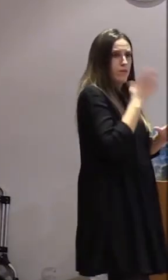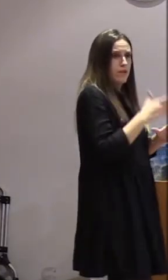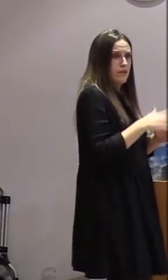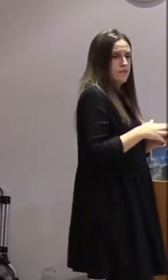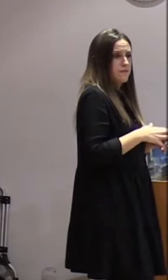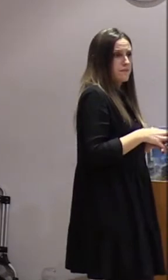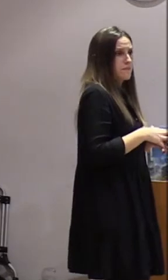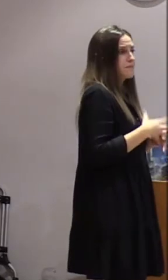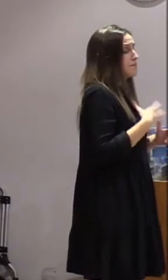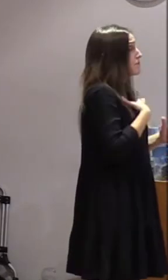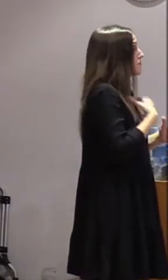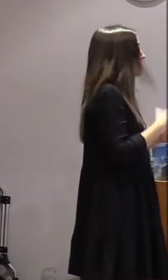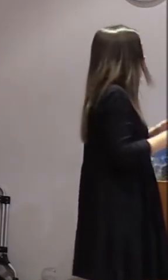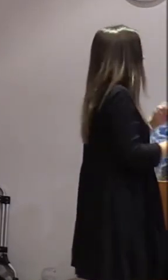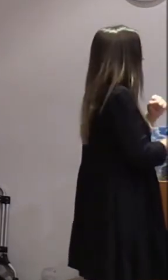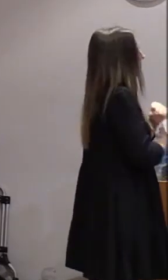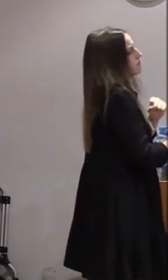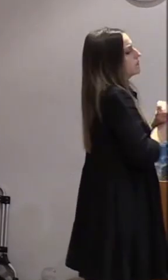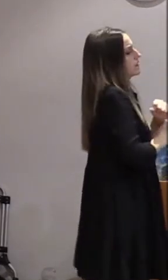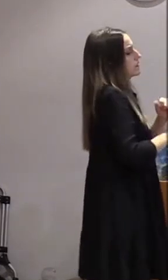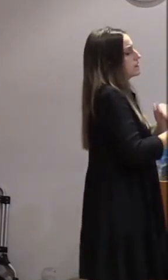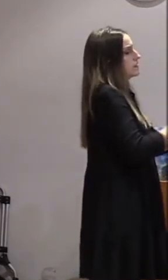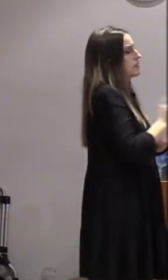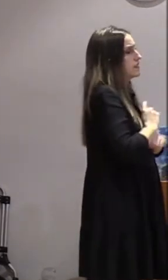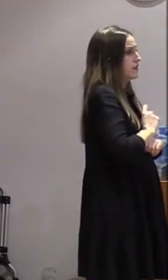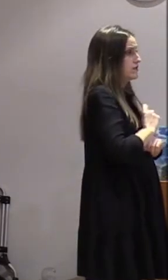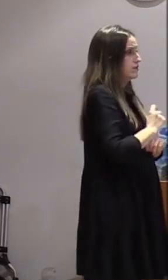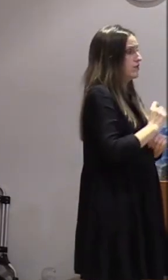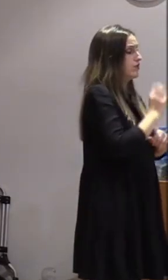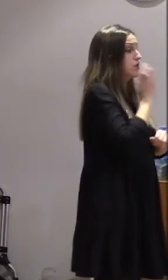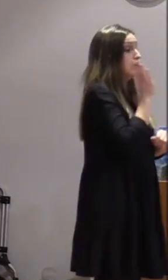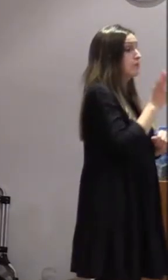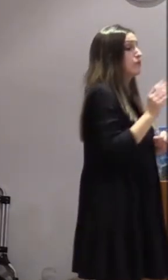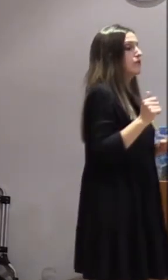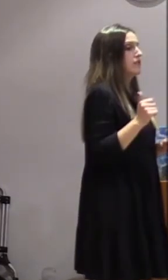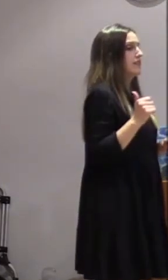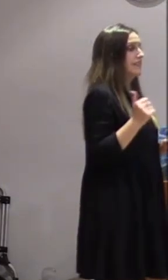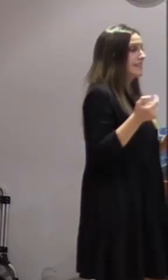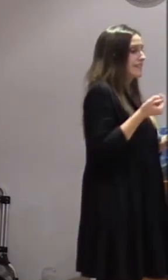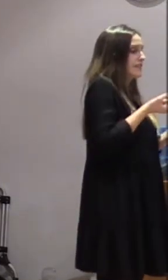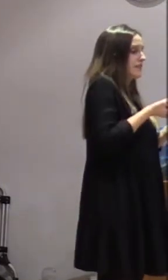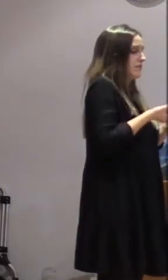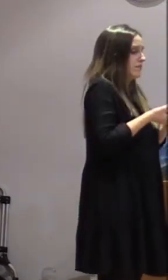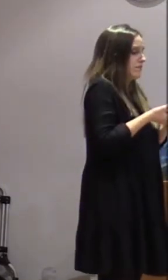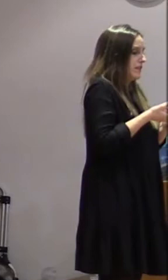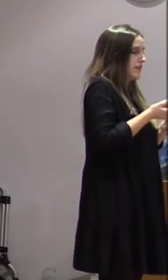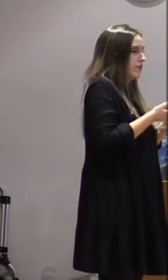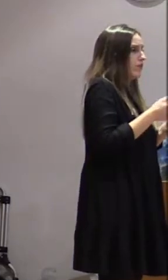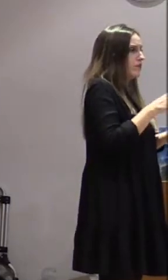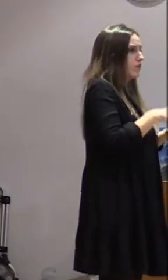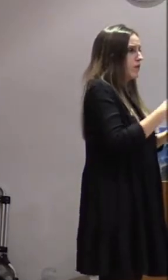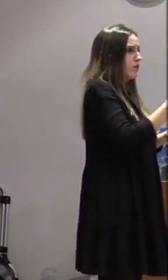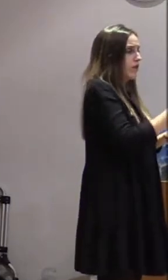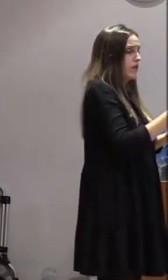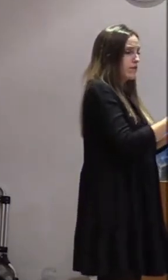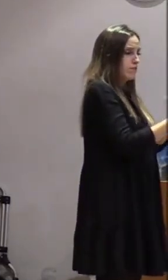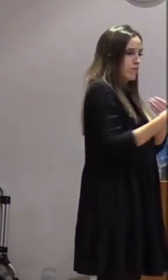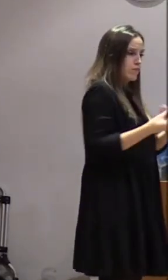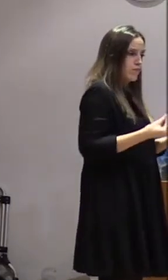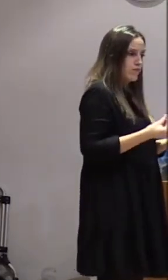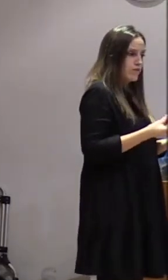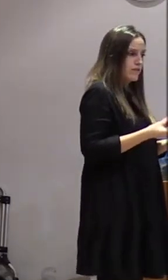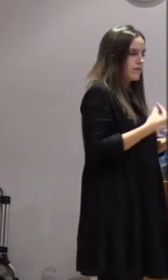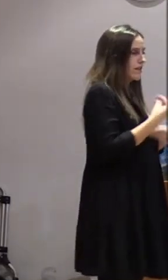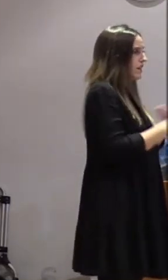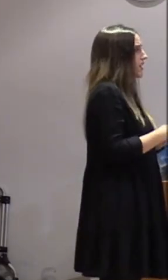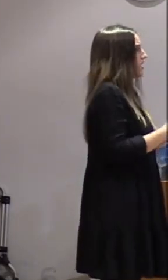pueden arrojar pistas sobre la actividad volcánica, porque esas partículas, cuando hay muchas en la atmósfera,